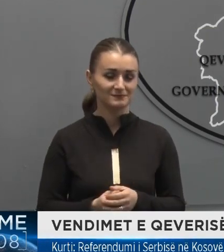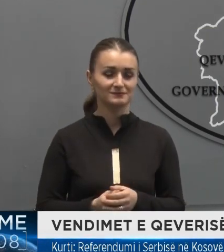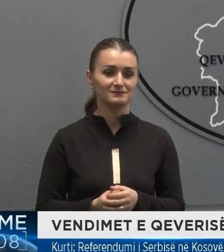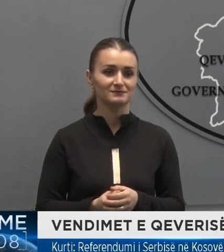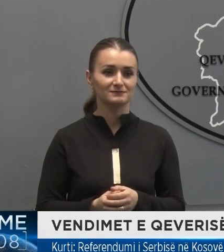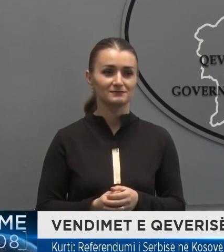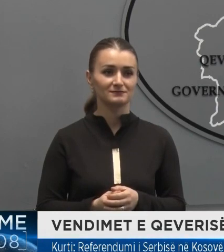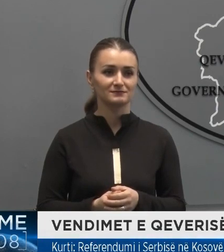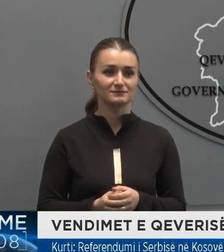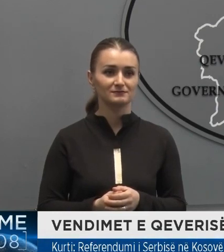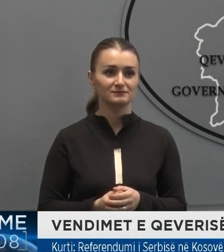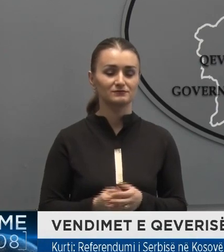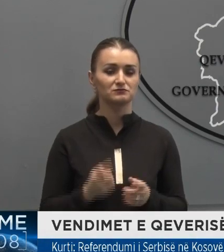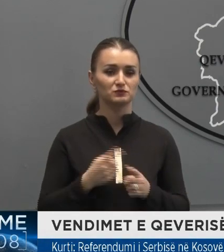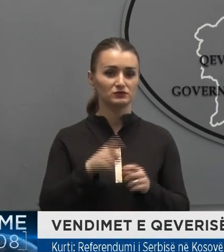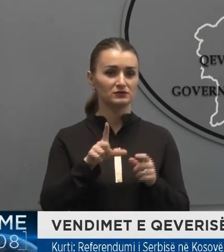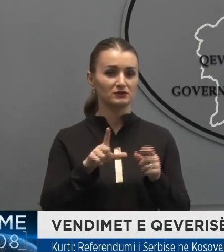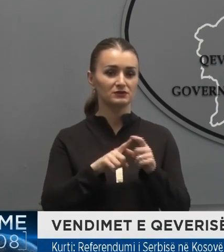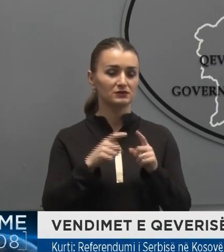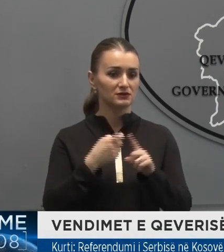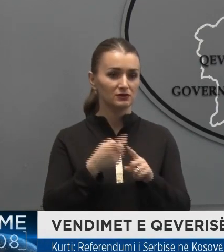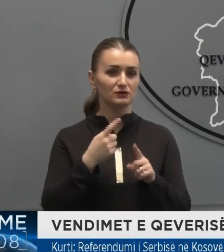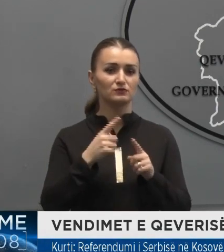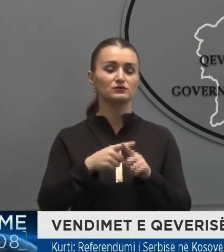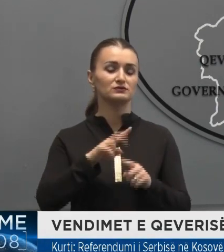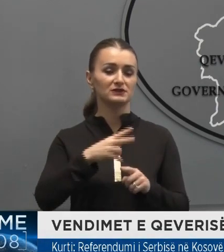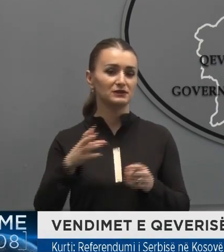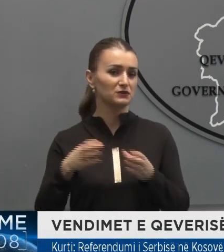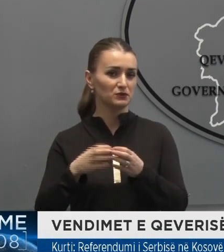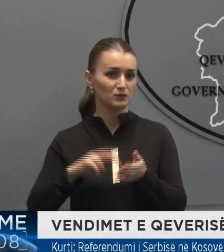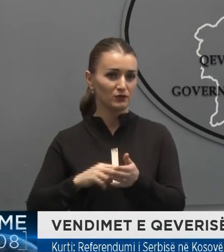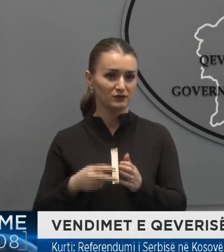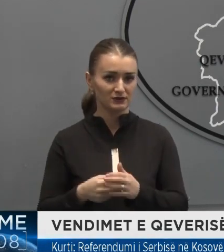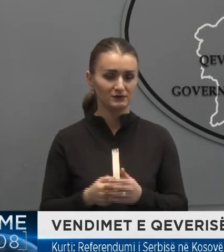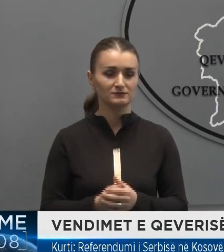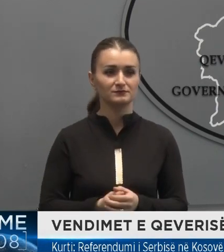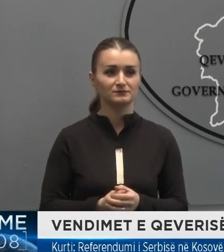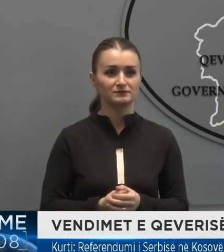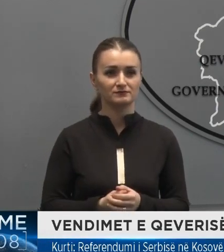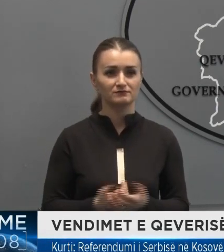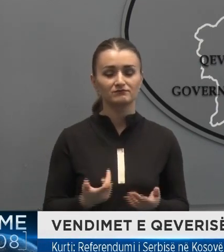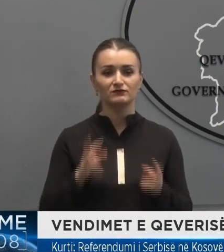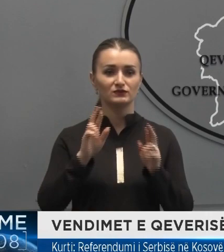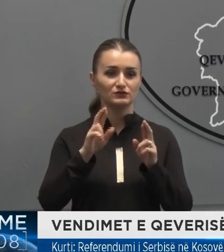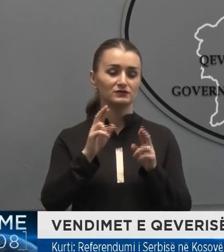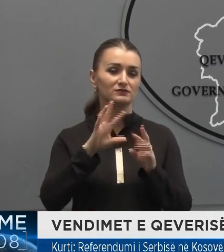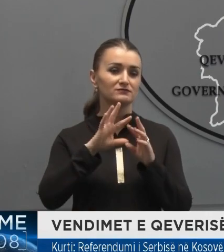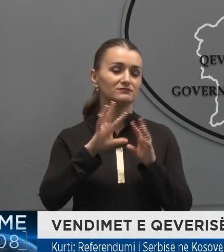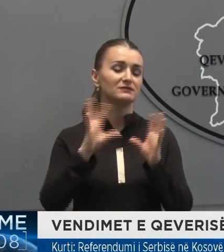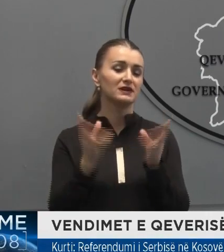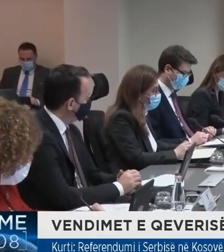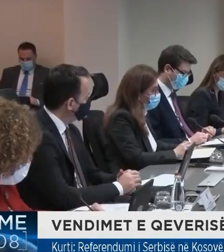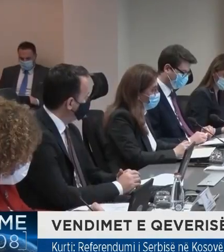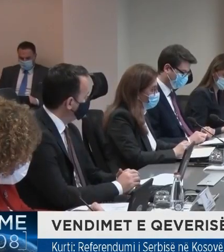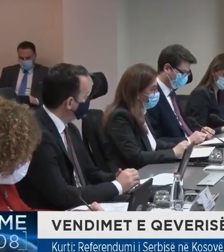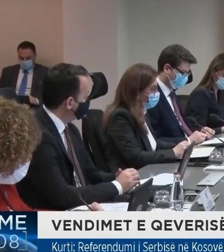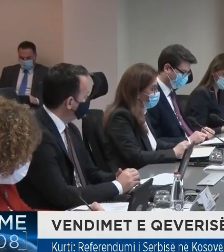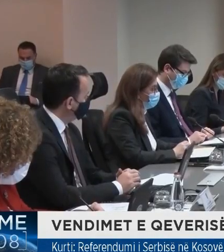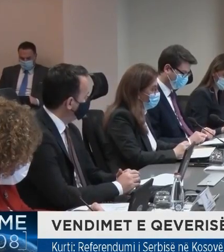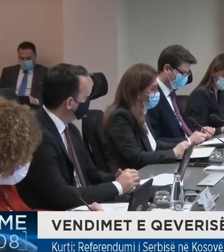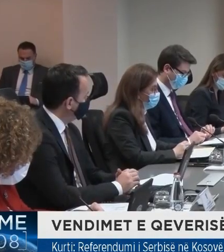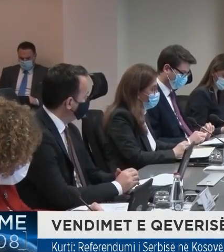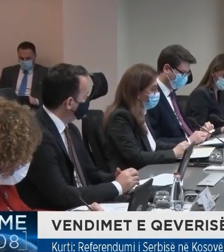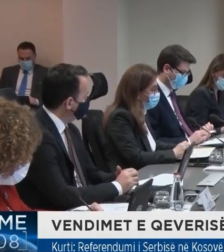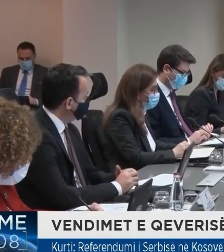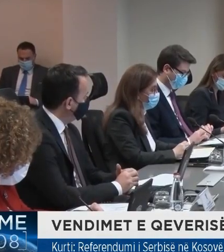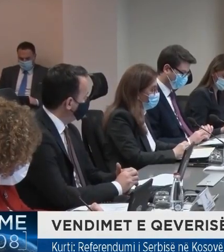edhe zotëri Abdigjikut edhe opozitës në përgjithësi. Ju dëshiroj gjithë mirat në vitin 2022.